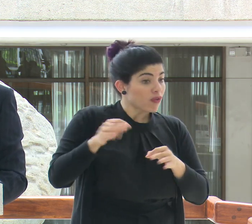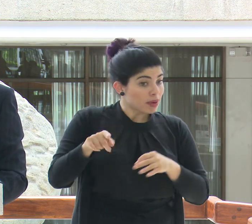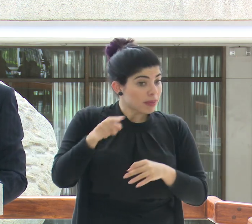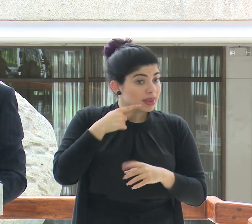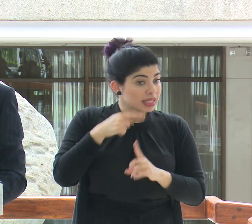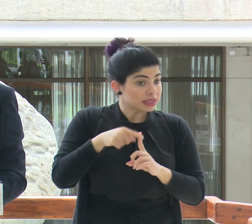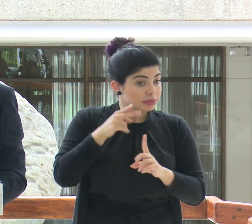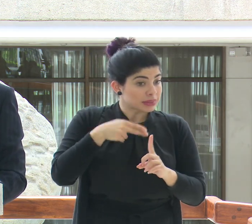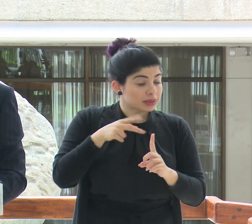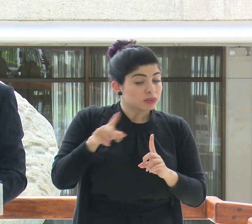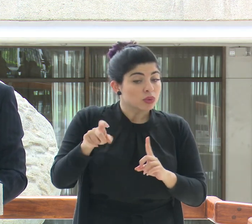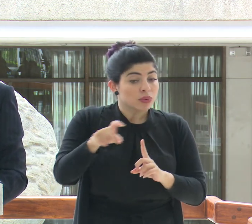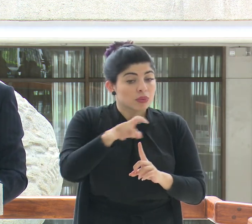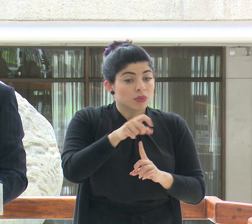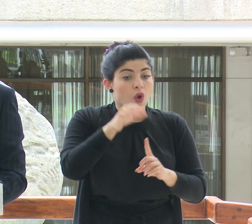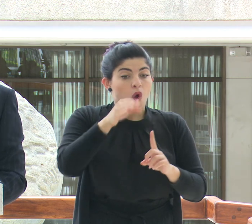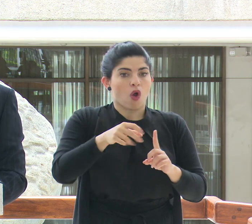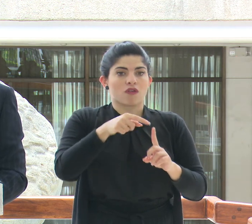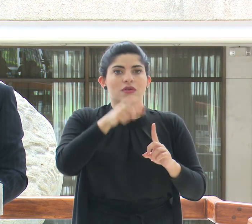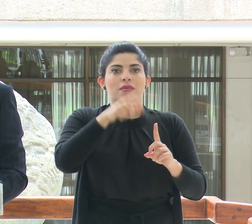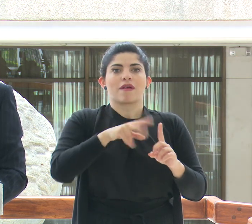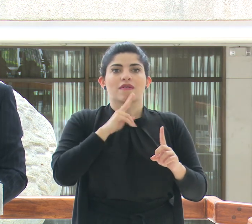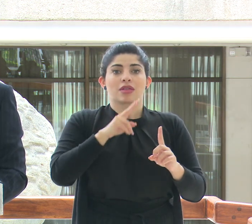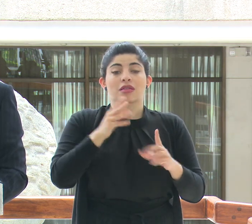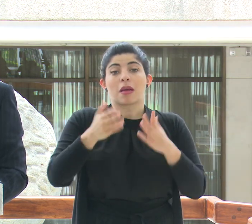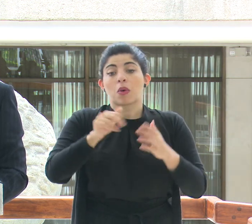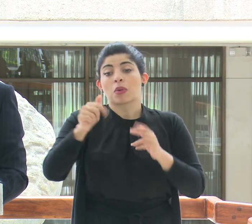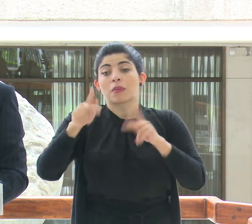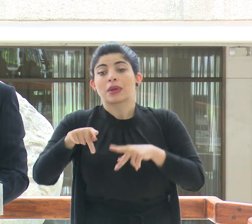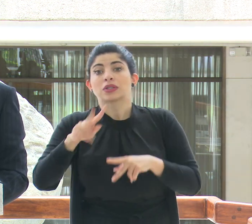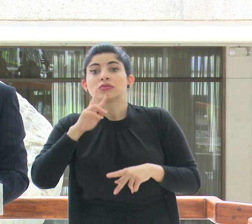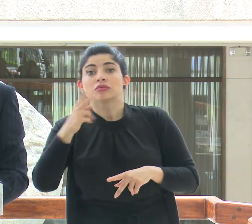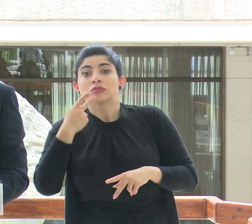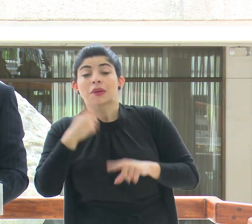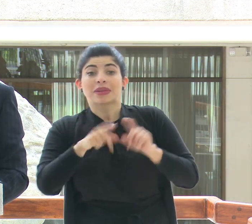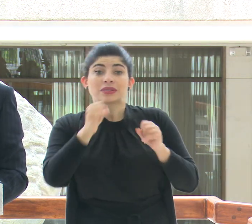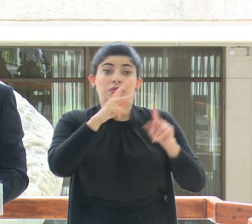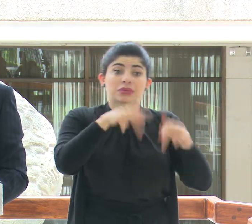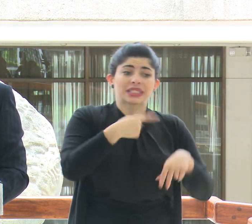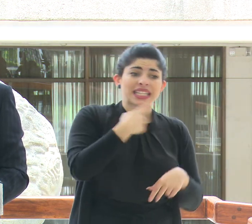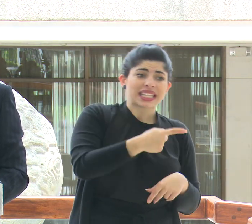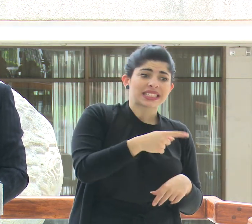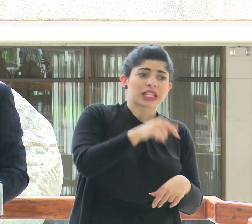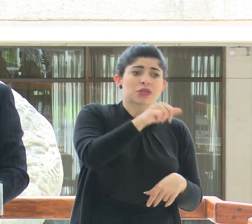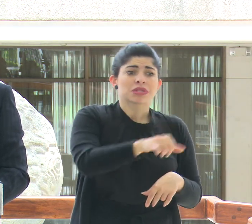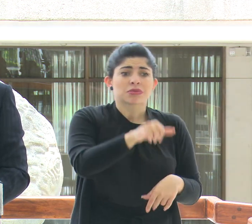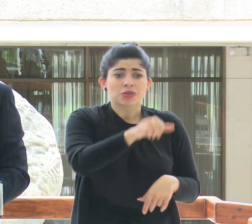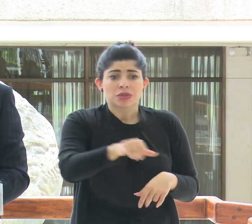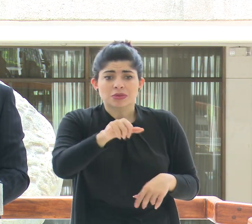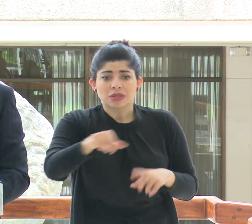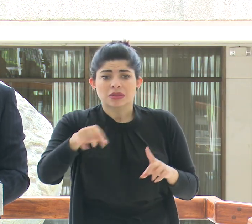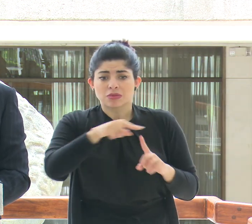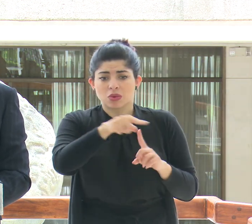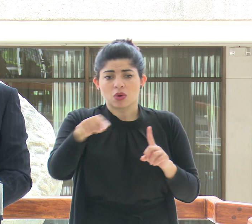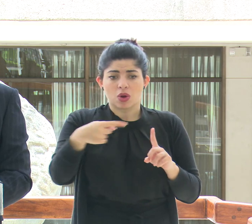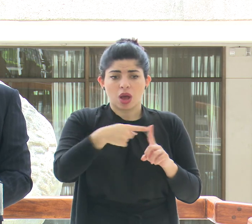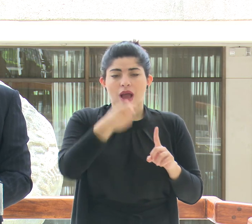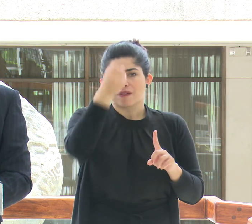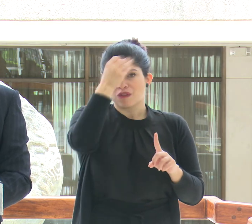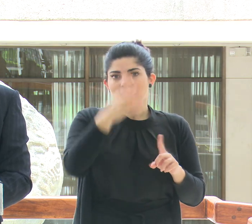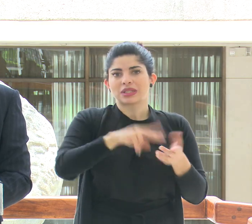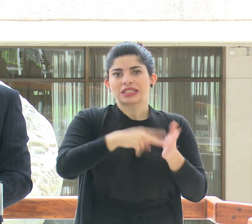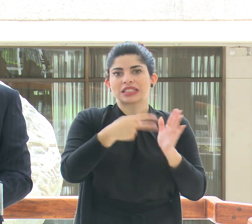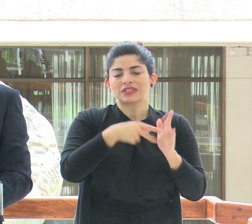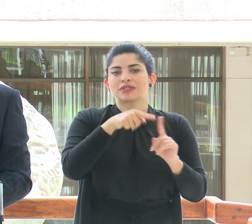una persona le puede decir algo, otra se la puede contradecir. Pero si una persona le dice algo, otro lo mismo y otro, esa información